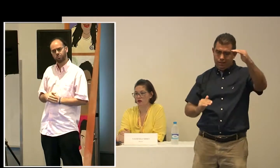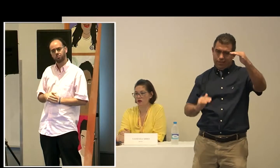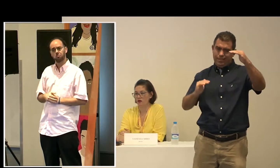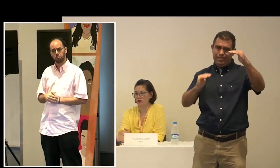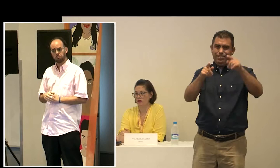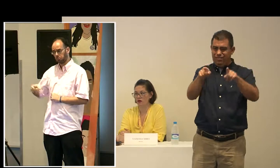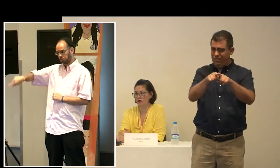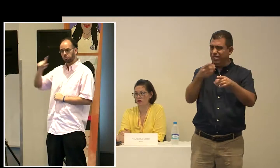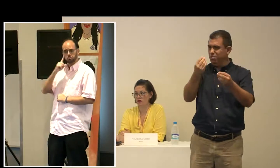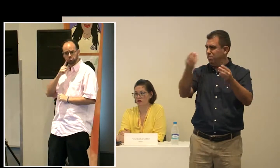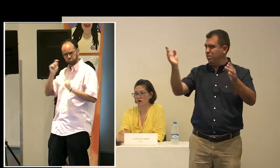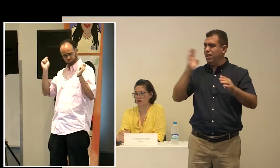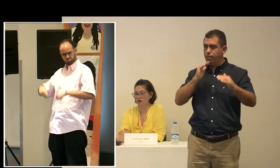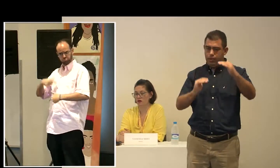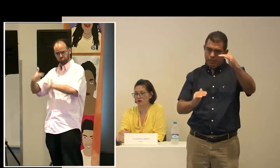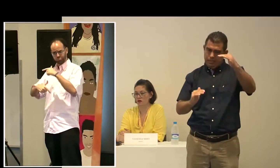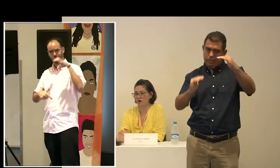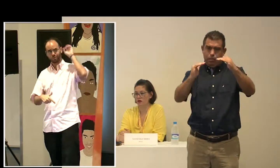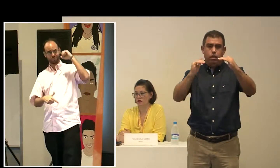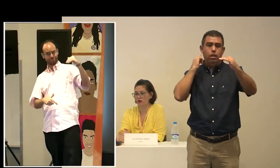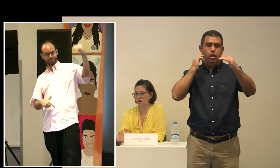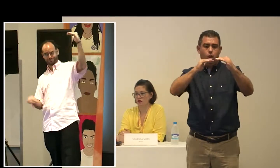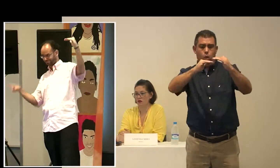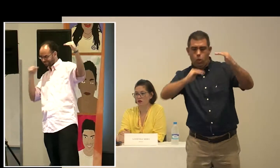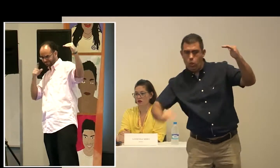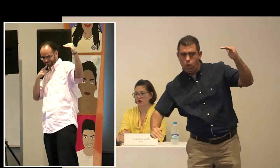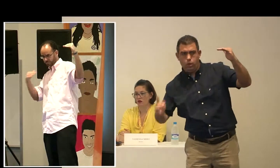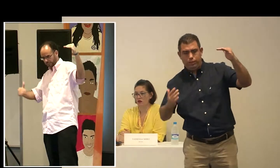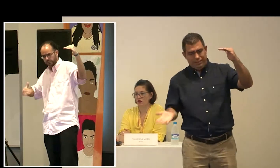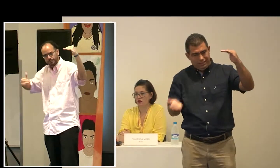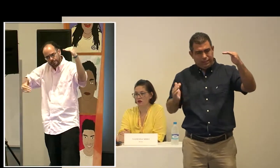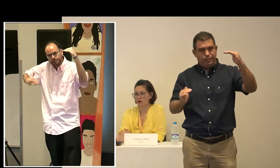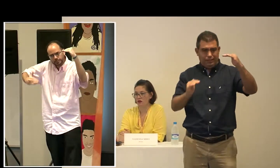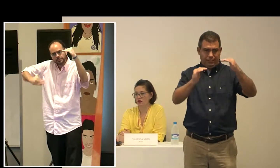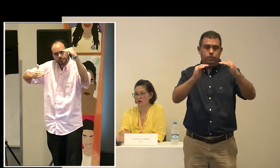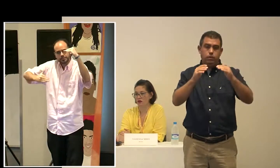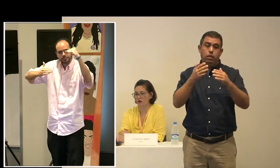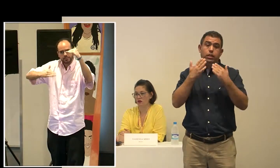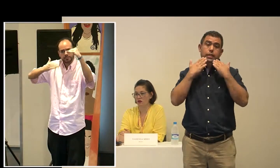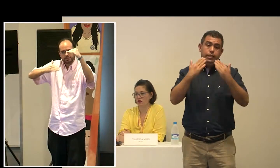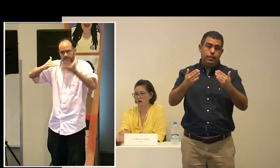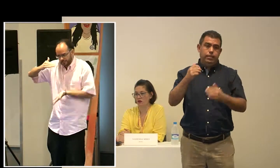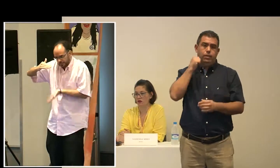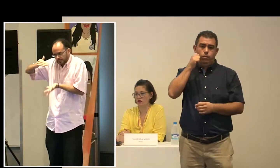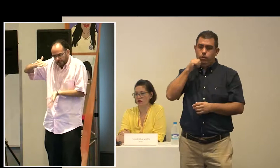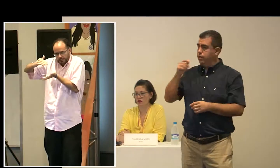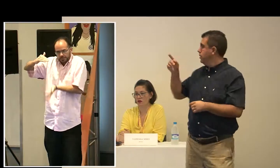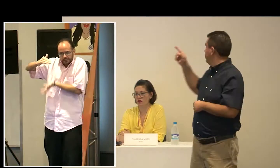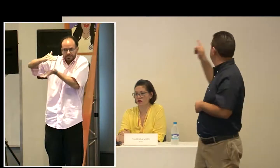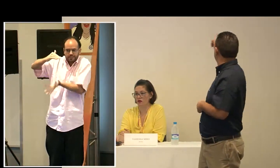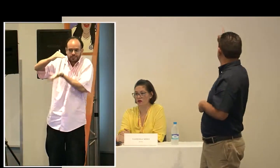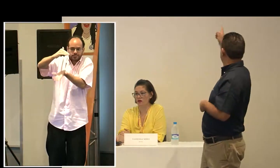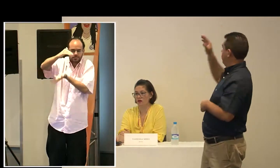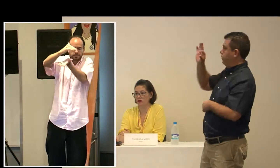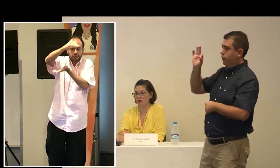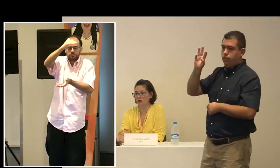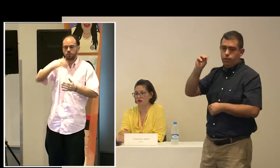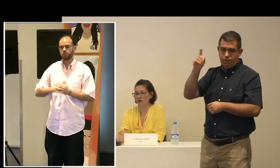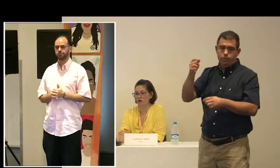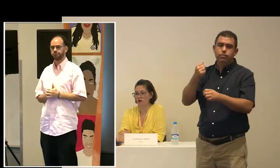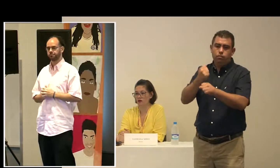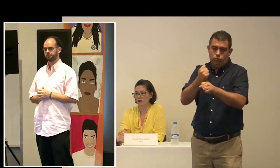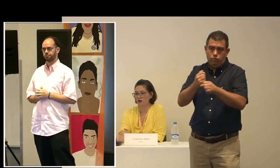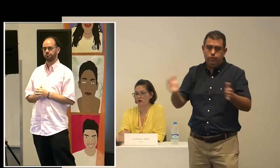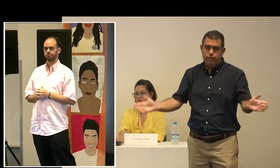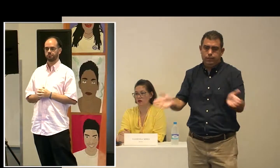de responsabilidade, graças a eles nós conseguimos avançar muito no nosso trabalho. Os ouvintes têm muito material, e os surdos, com esse embasamento,